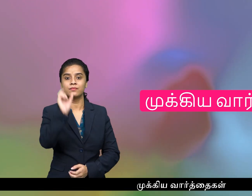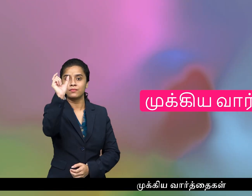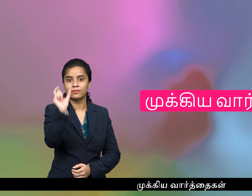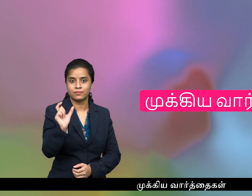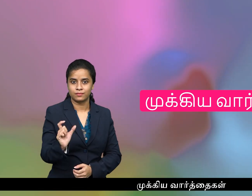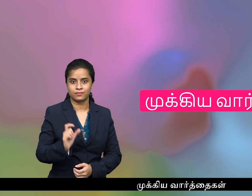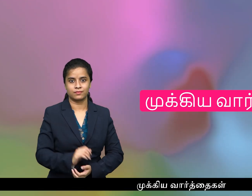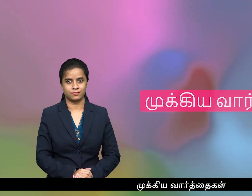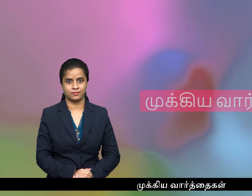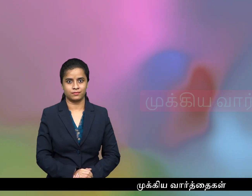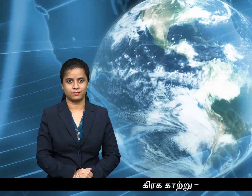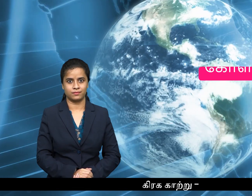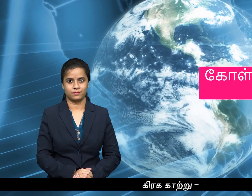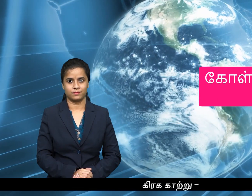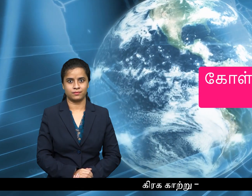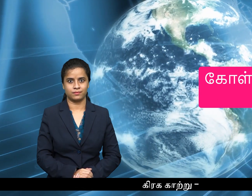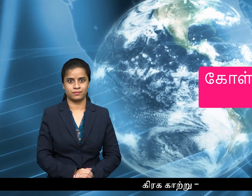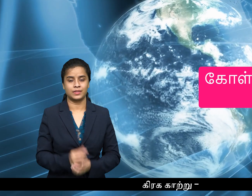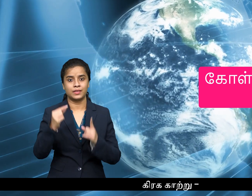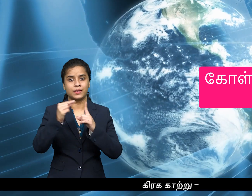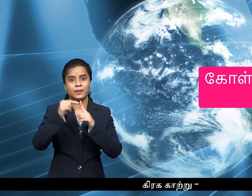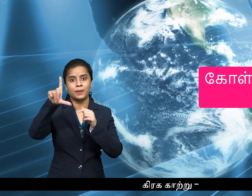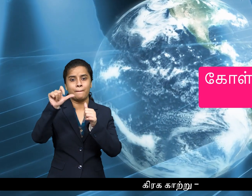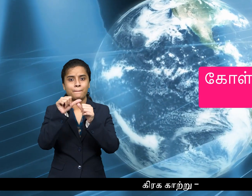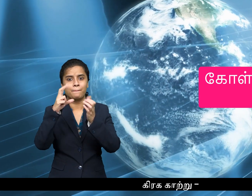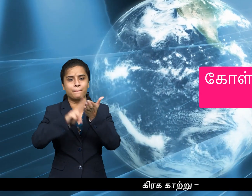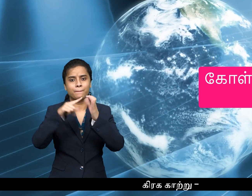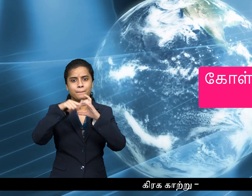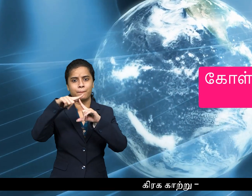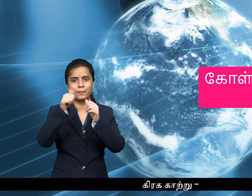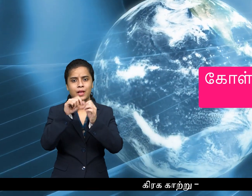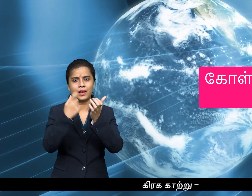முக்கிய வார்த்தைகள்: கிரக காற்று.